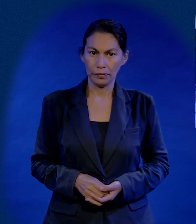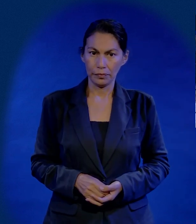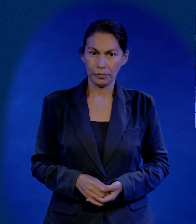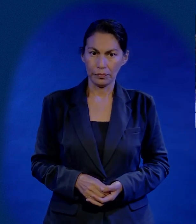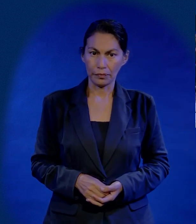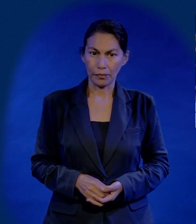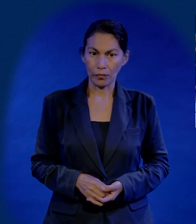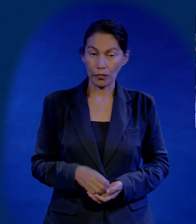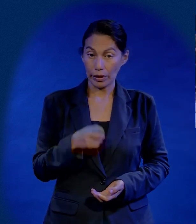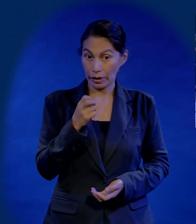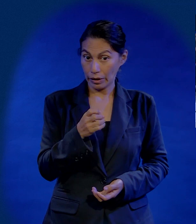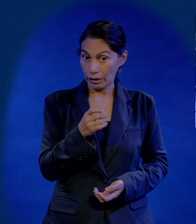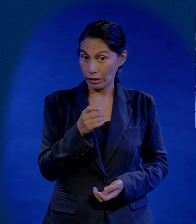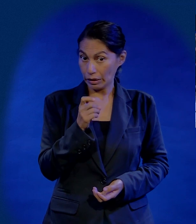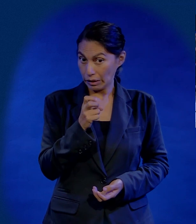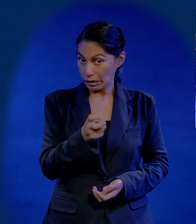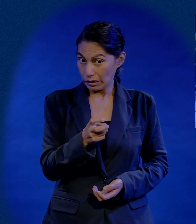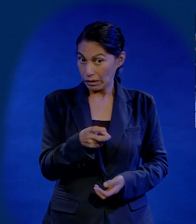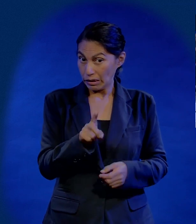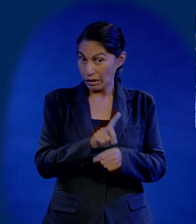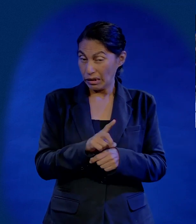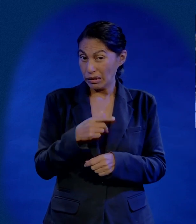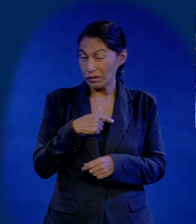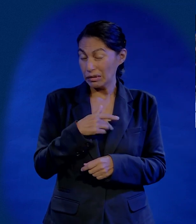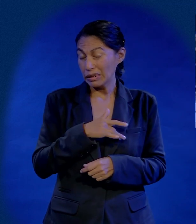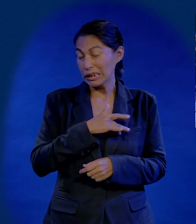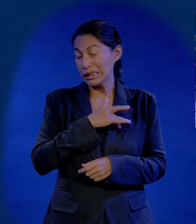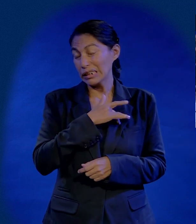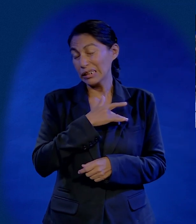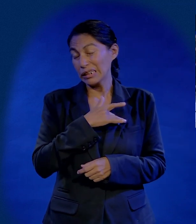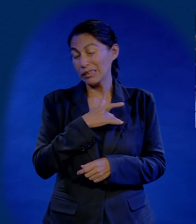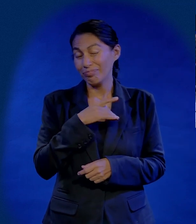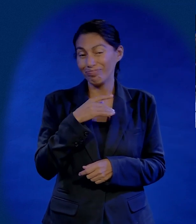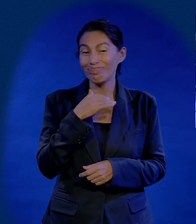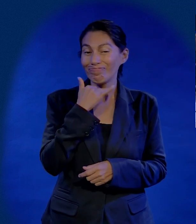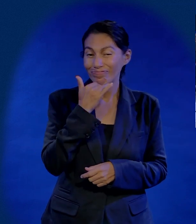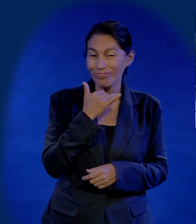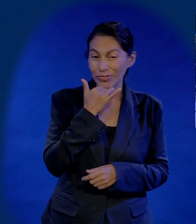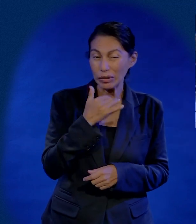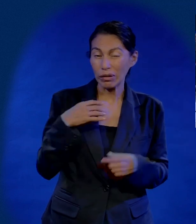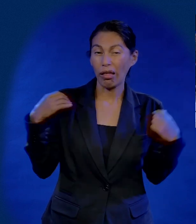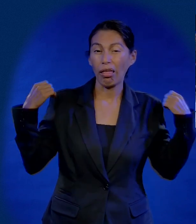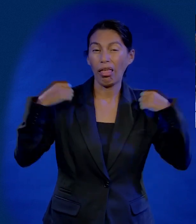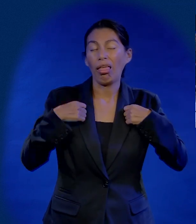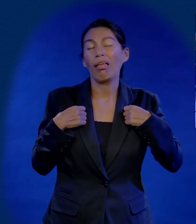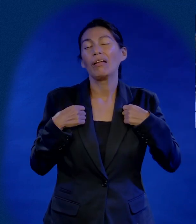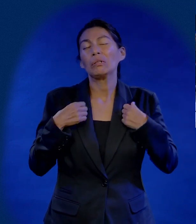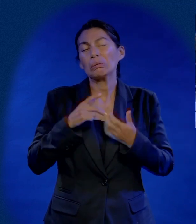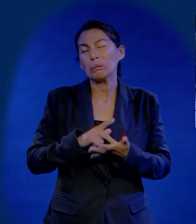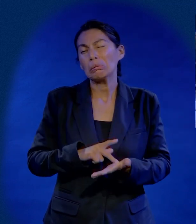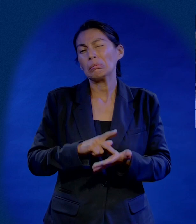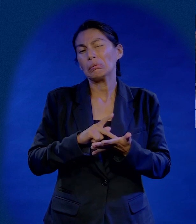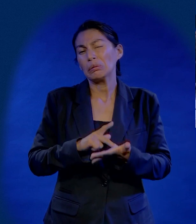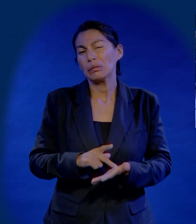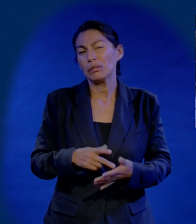más práctico. Pero a ese día yo sentía que había cometido un error porque ya eso me pesaba mucho. Toqué